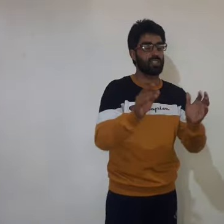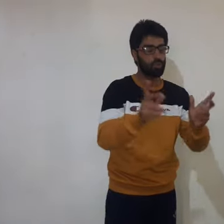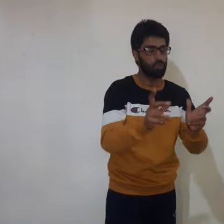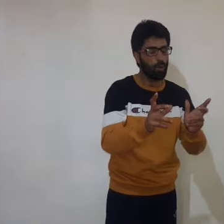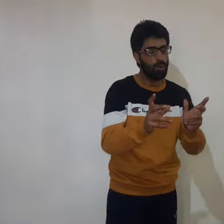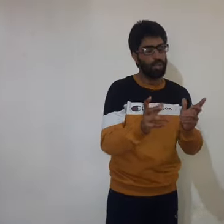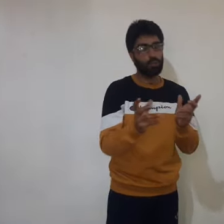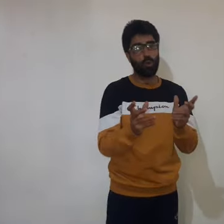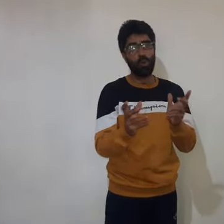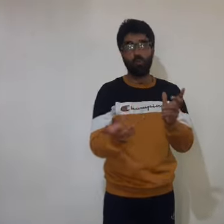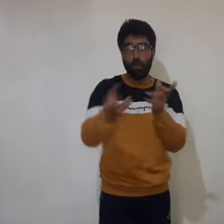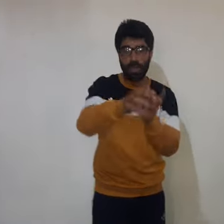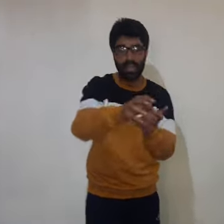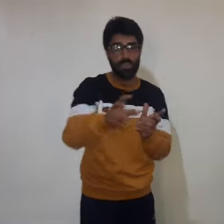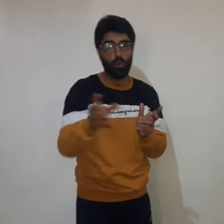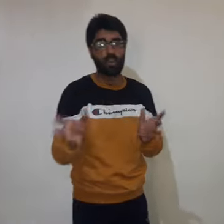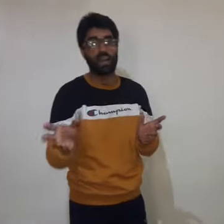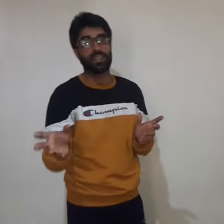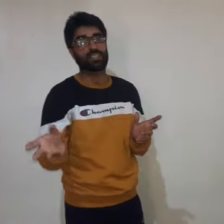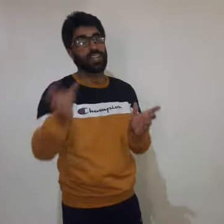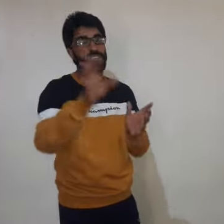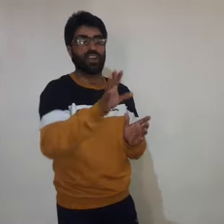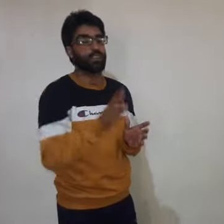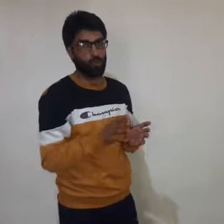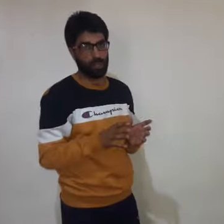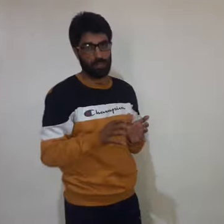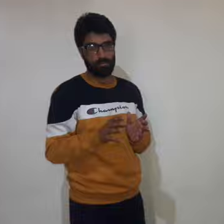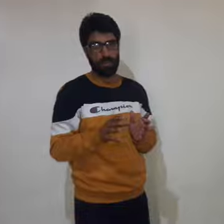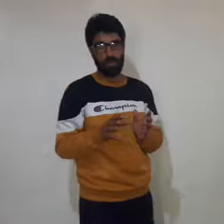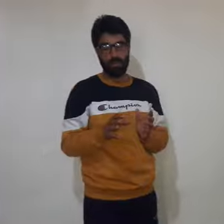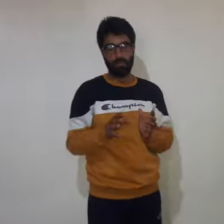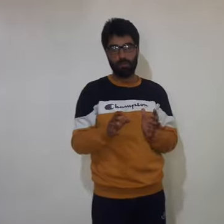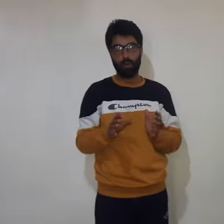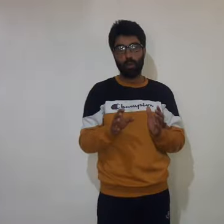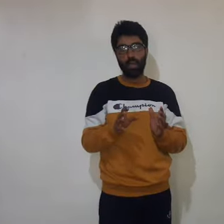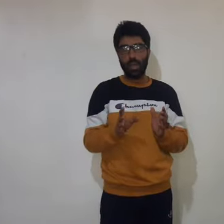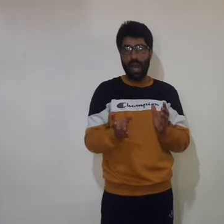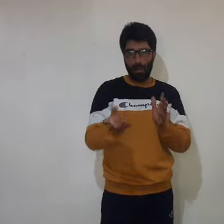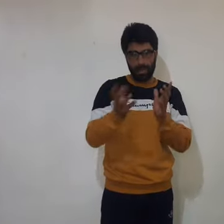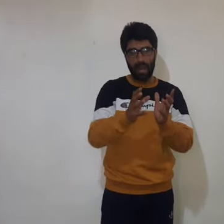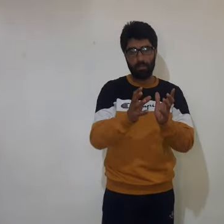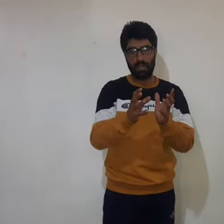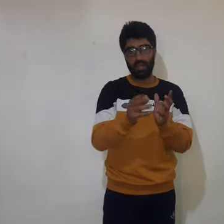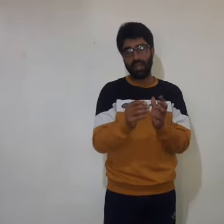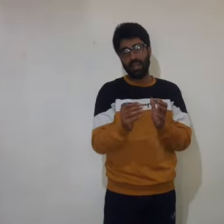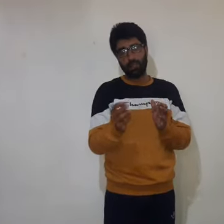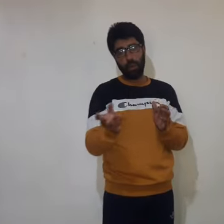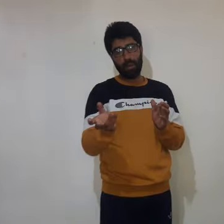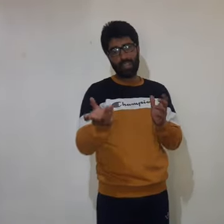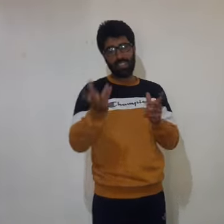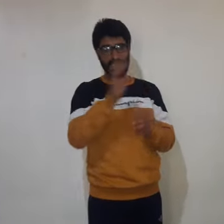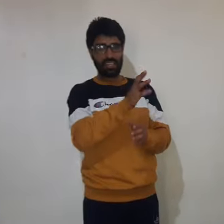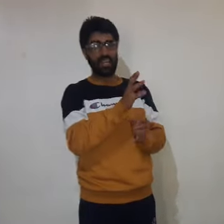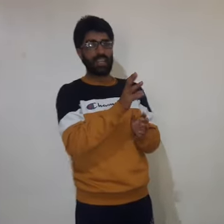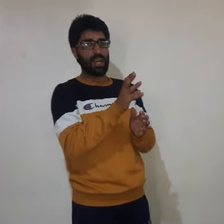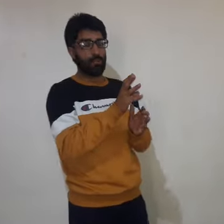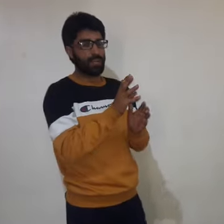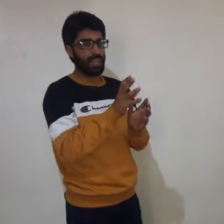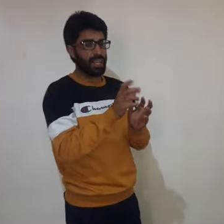चीजों को, तो वो भी इस कोविड-19 से इन्फेक्टेड होते हैं। ओके, अब क्या हम करेंगे, जो हमारी छींकने की ये हैबिट है,